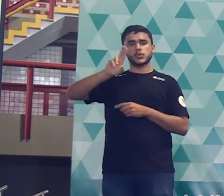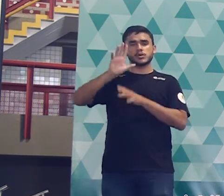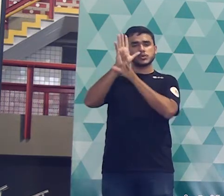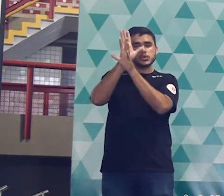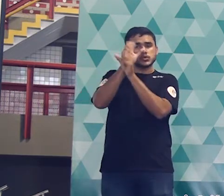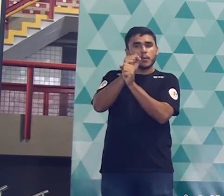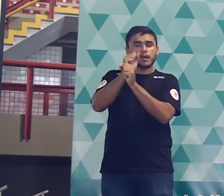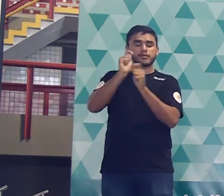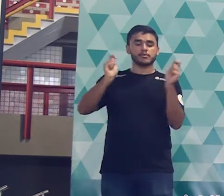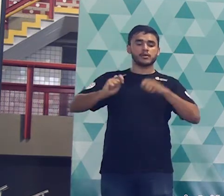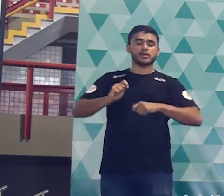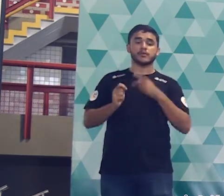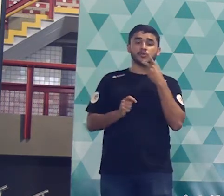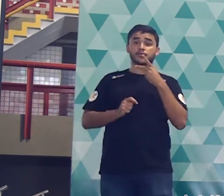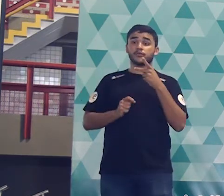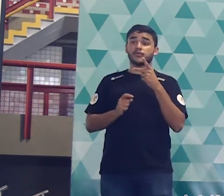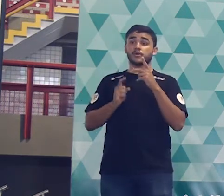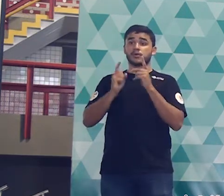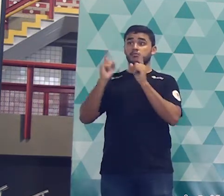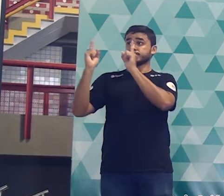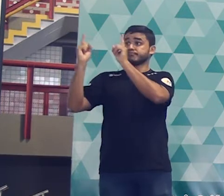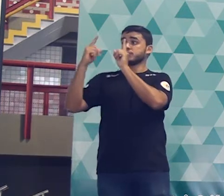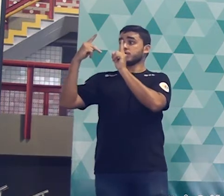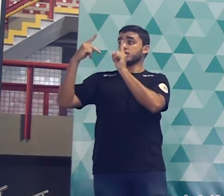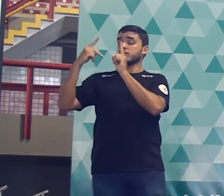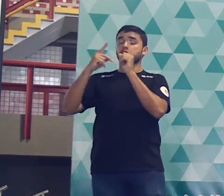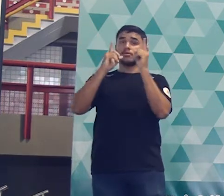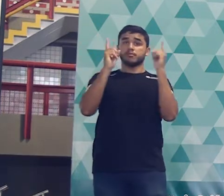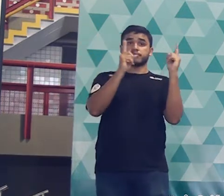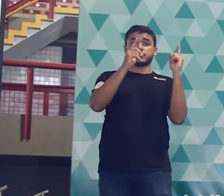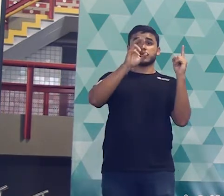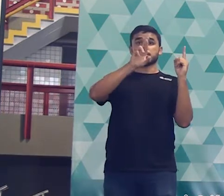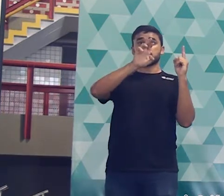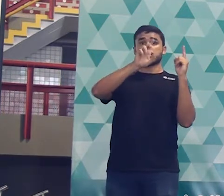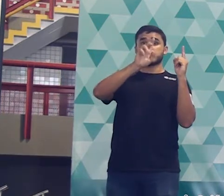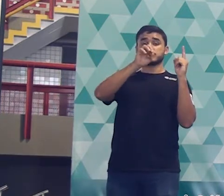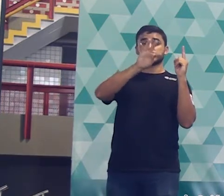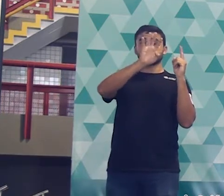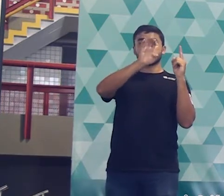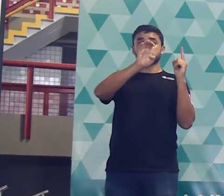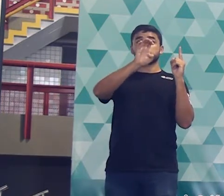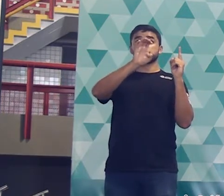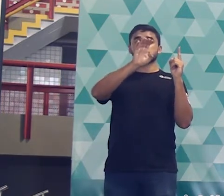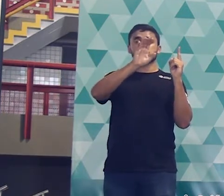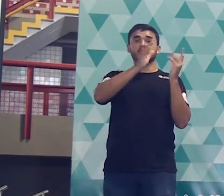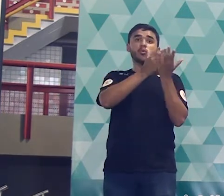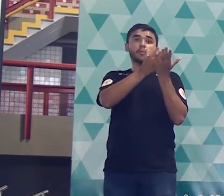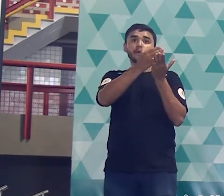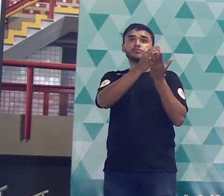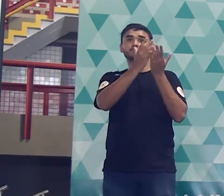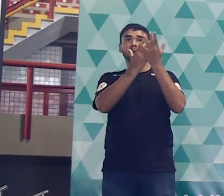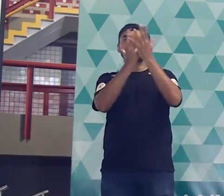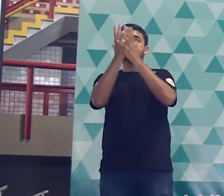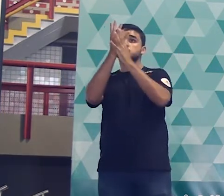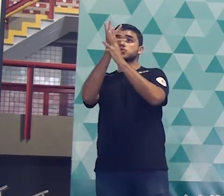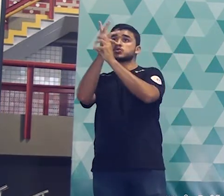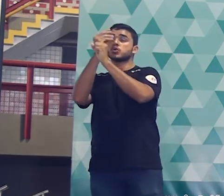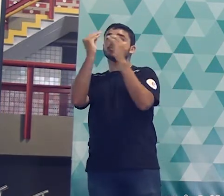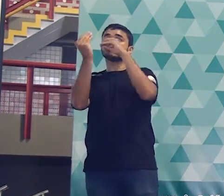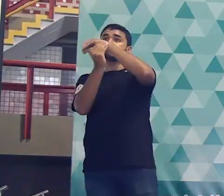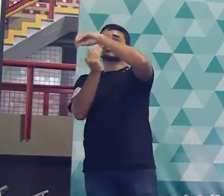caminhos que você pode sair do produto até chegar do reagente até chegar ao produto. Me desculpem. Olha para esse gráficozinho que eu coloquei para a